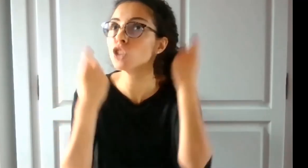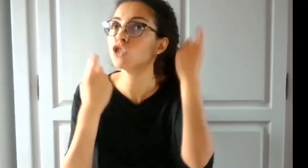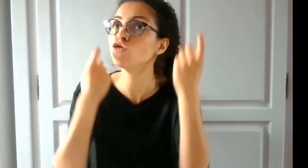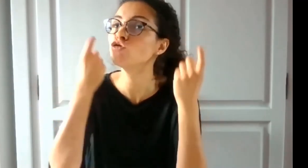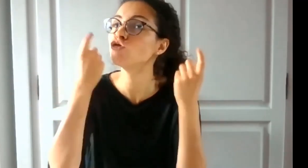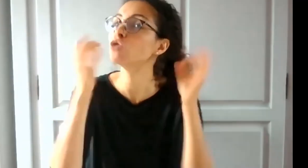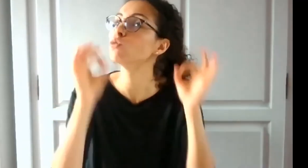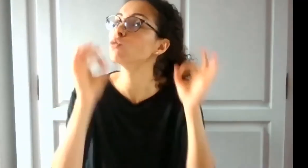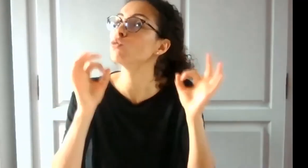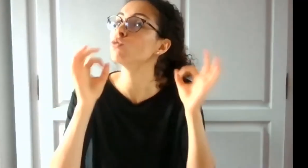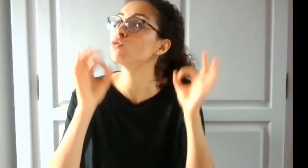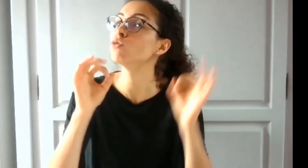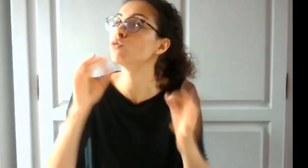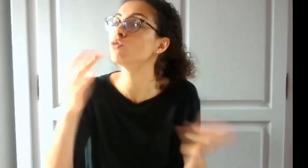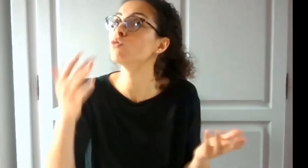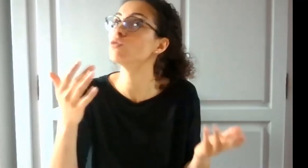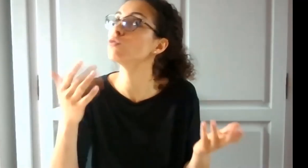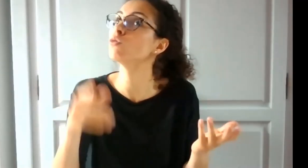uniquement